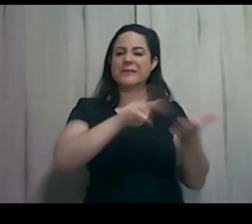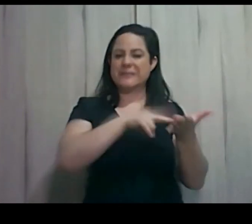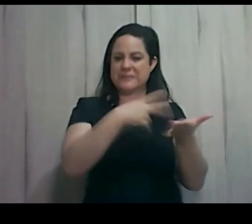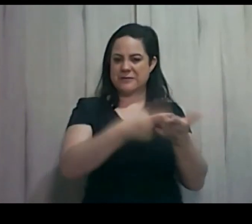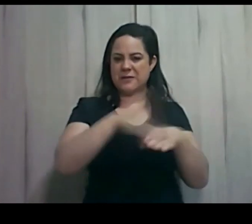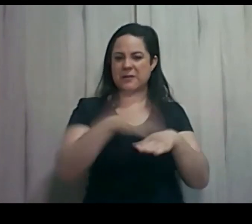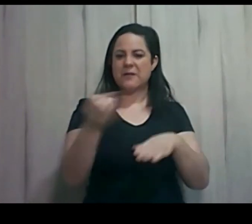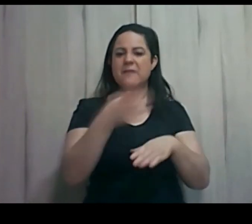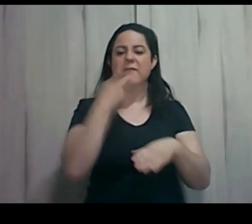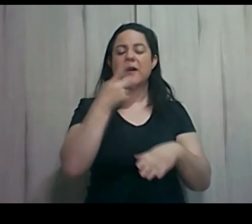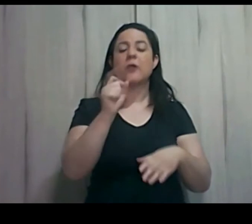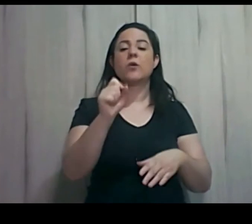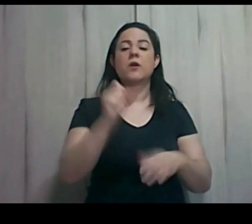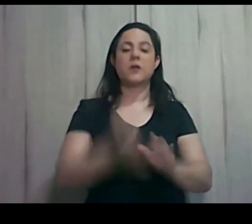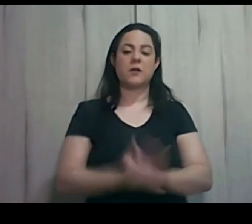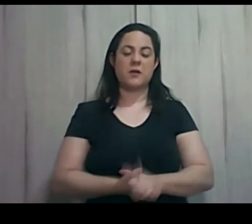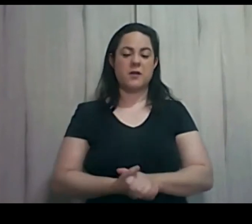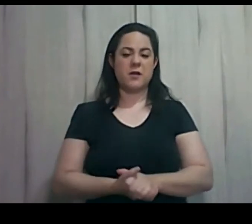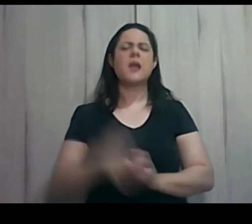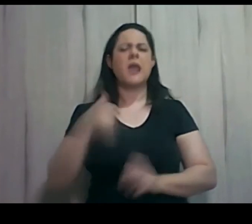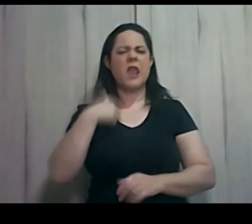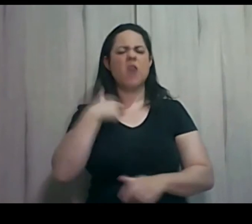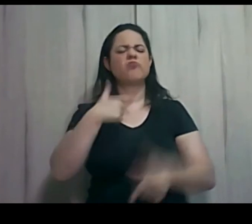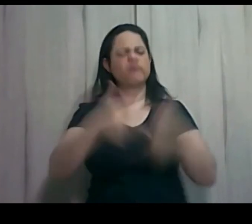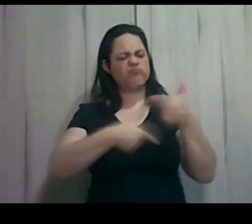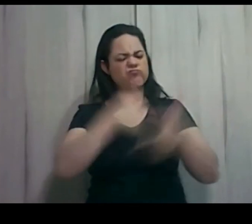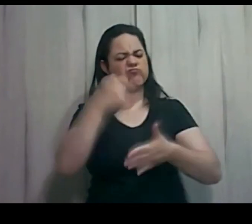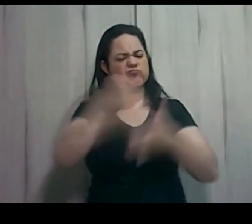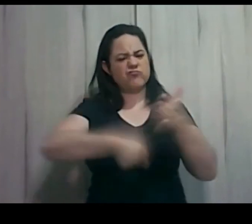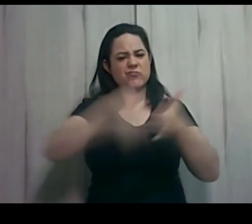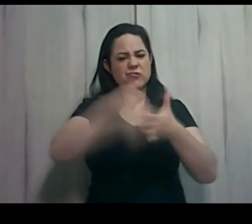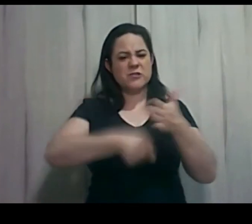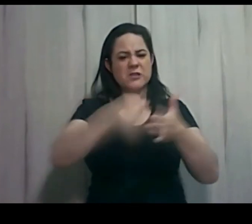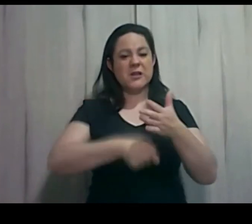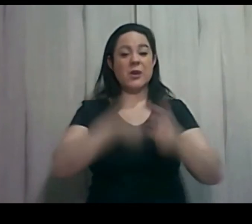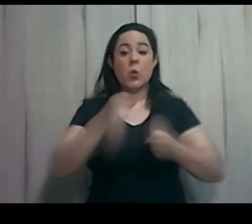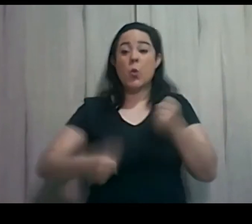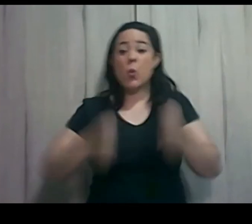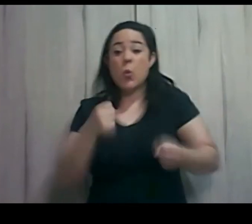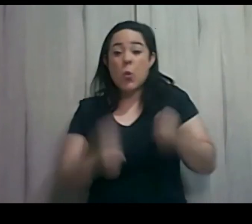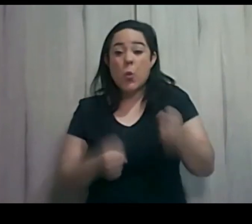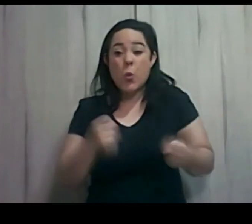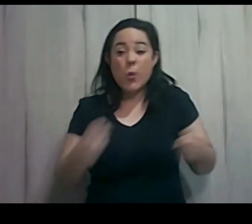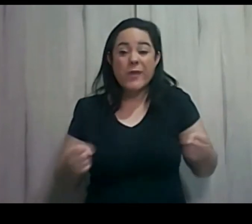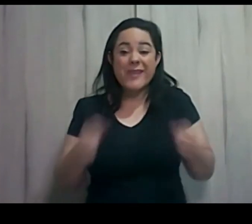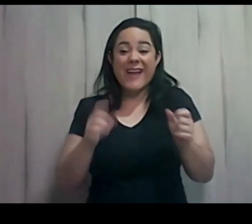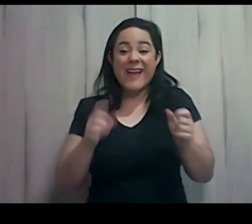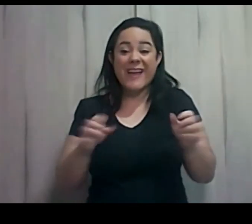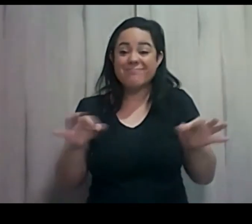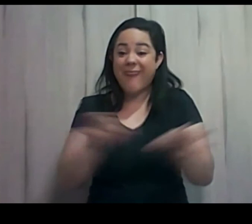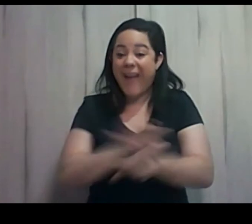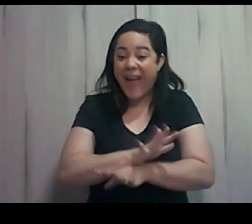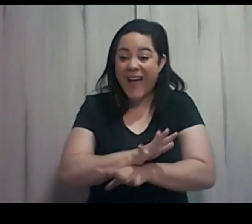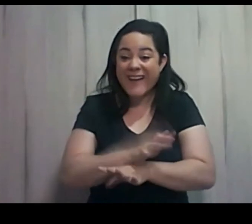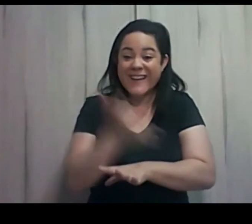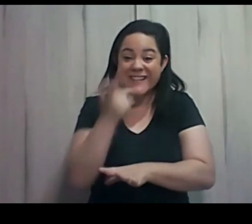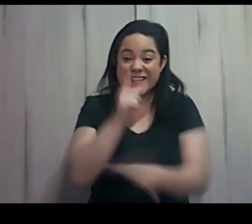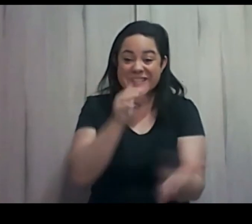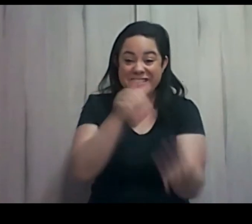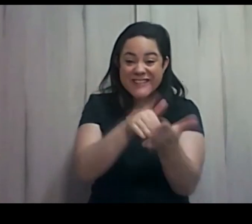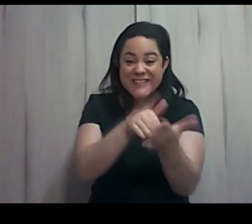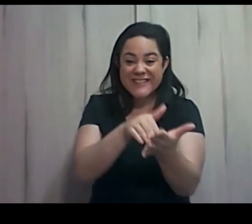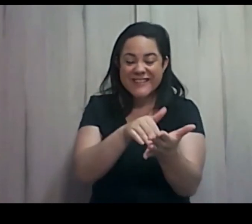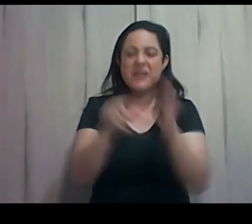diz a Bíblia? Combati o bom combate, completei a corrida. Completei a corrida. E no